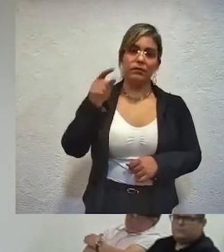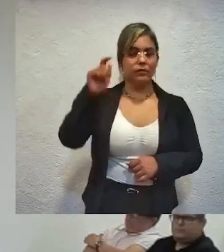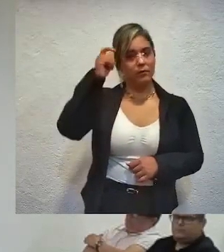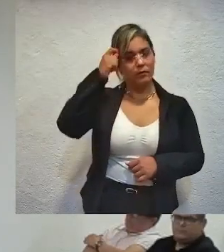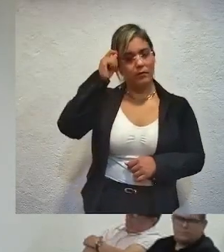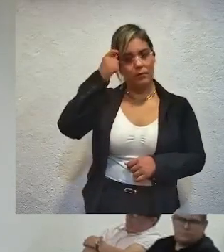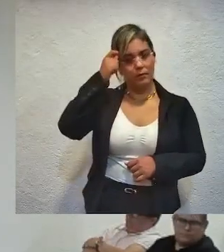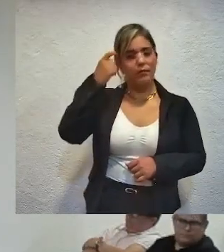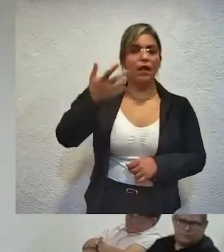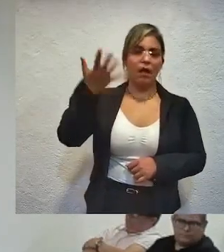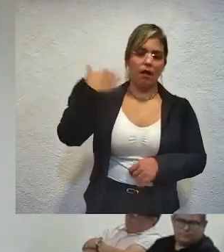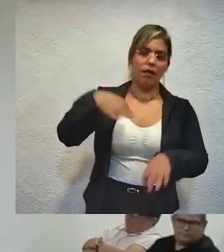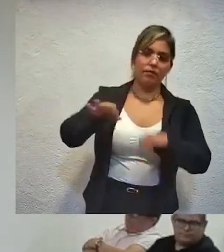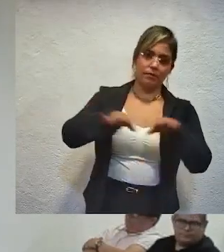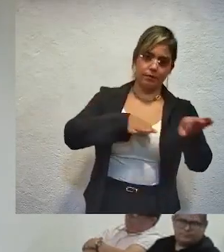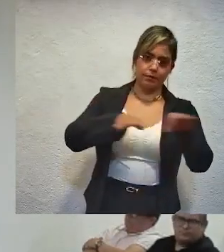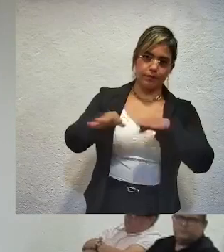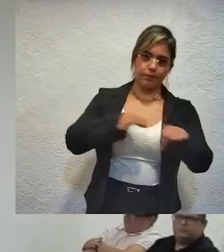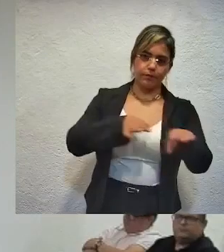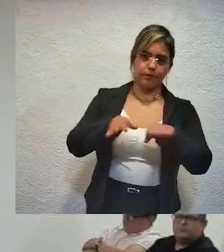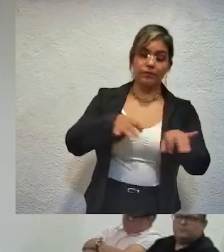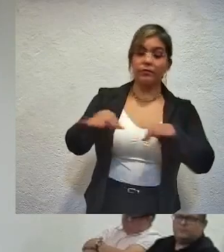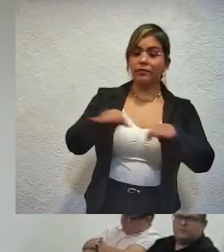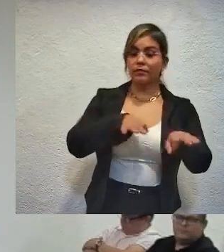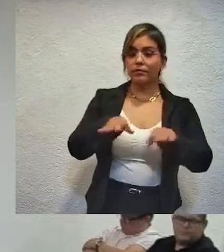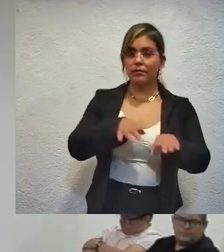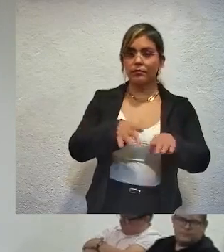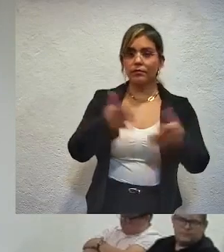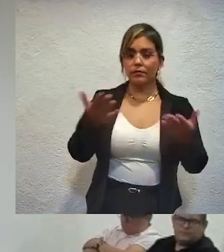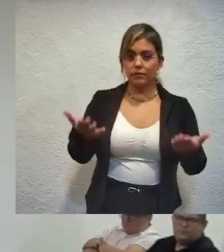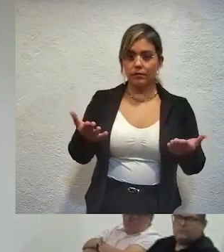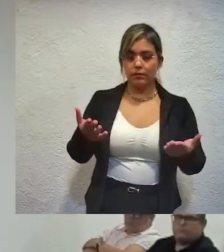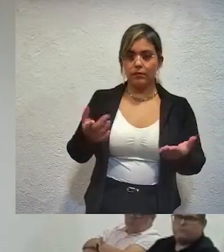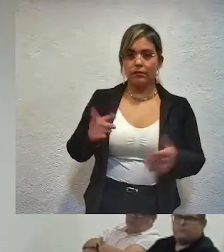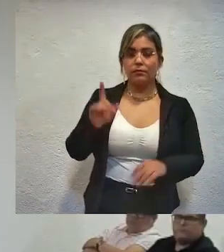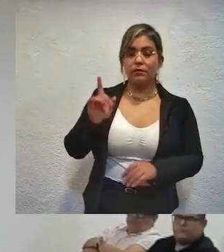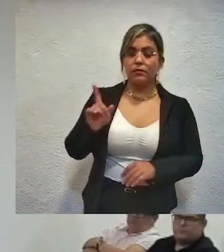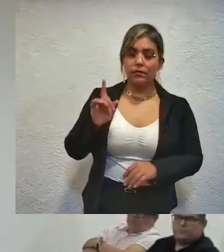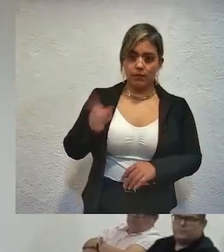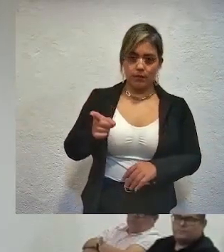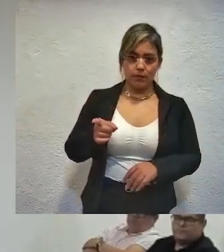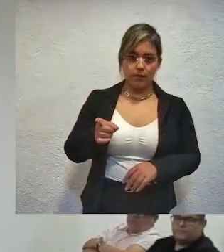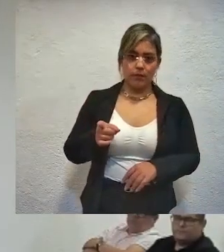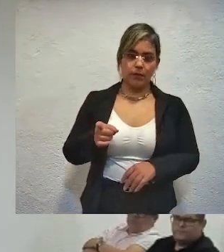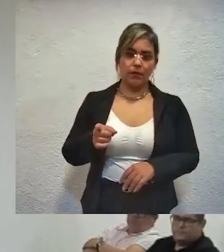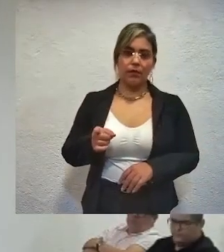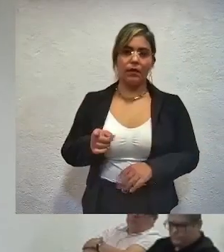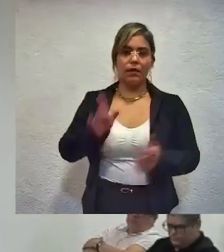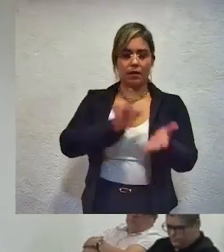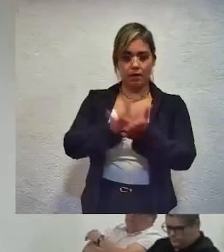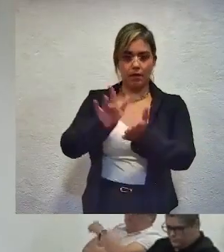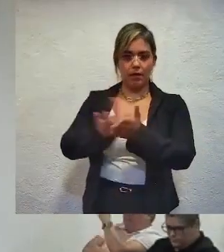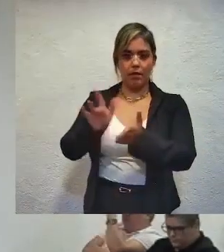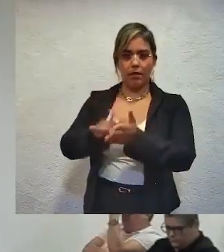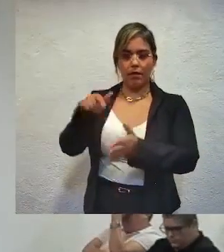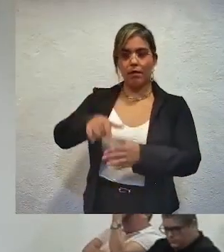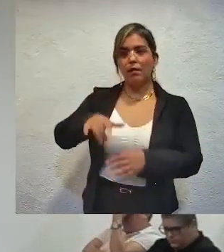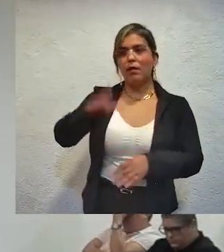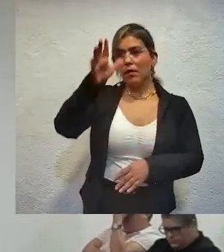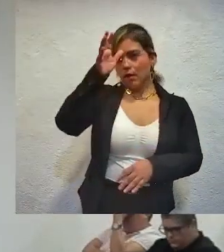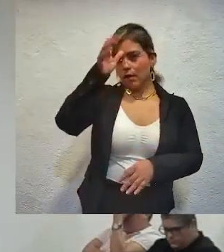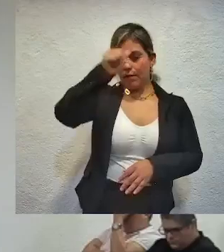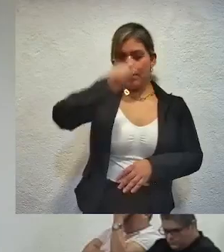quien, durante la vigencia de la relación laboral, fungió como oficial de partes adscrito a la Secretaría General de Acuerdos de este órgano